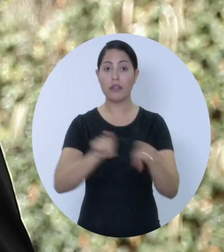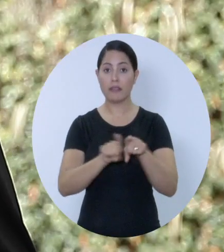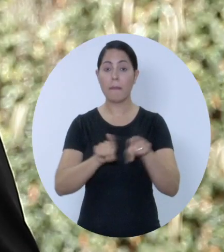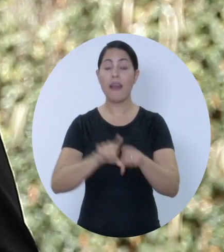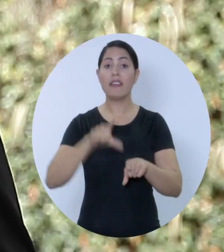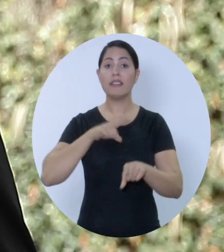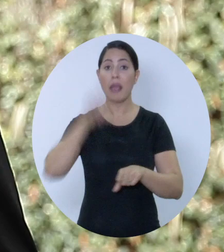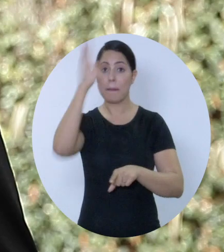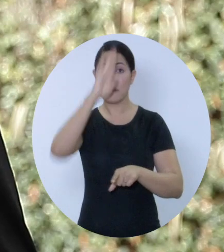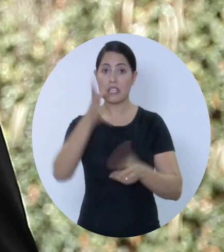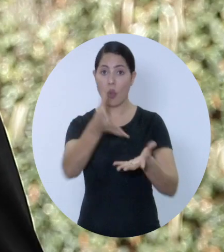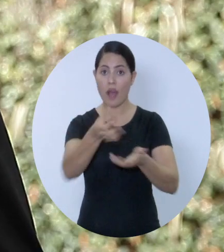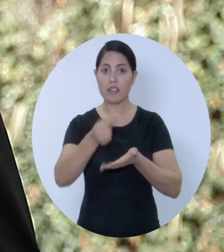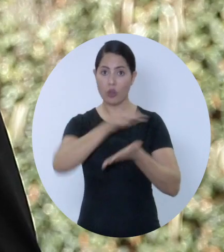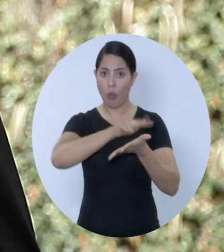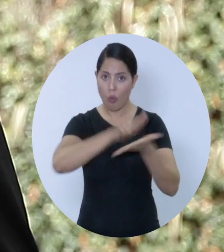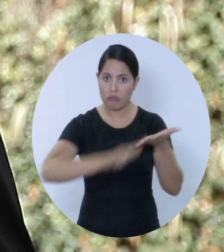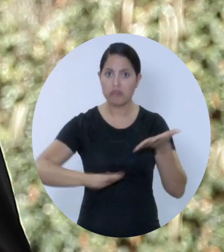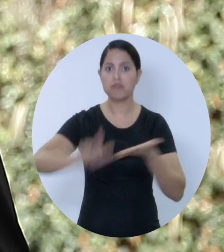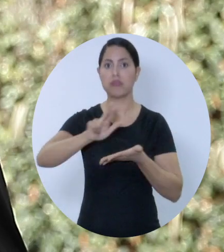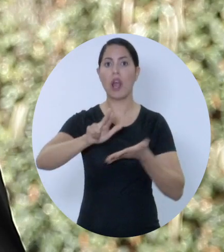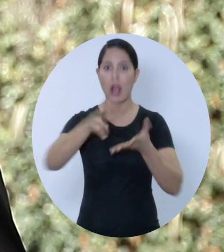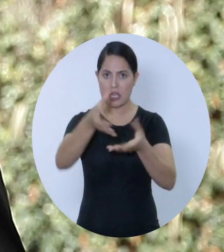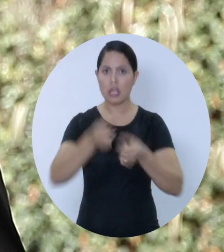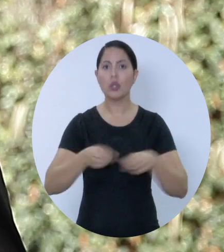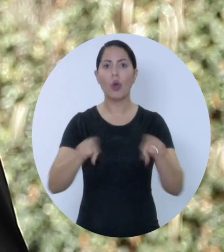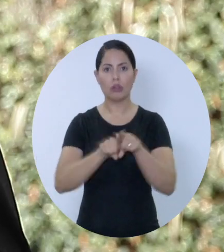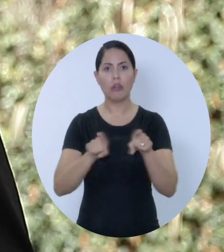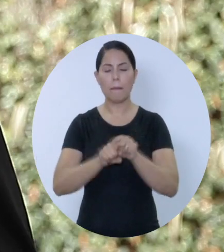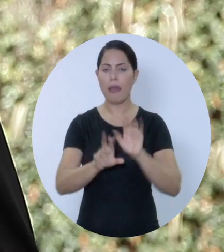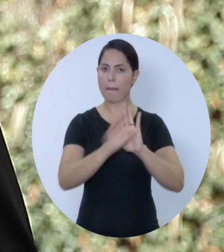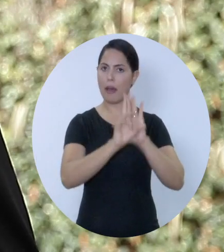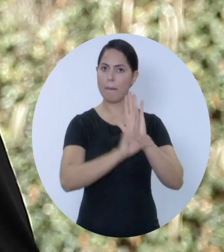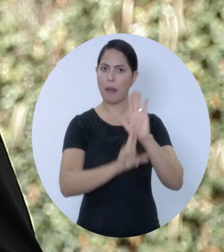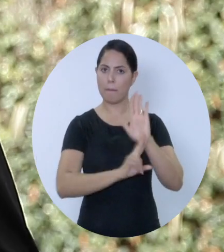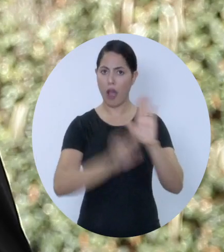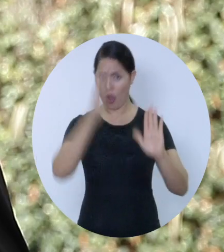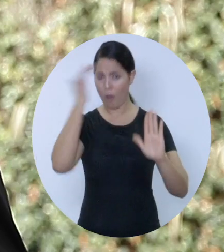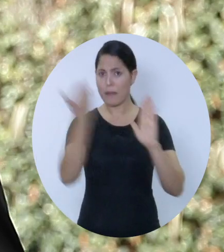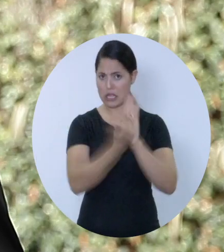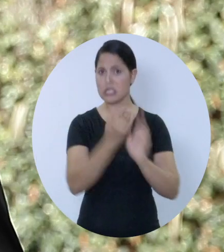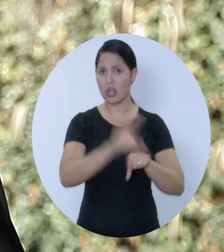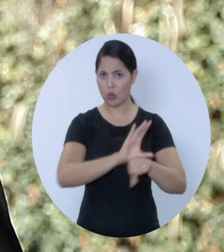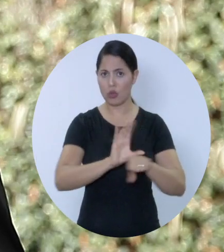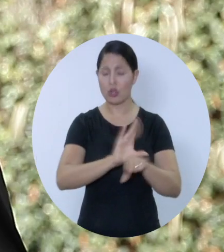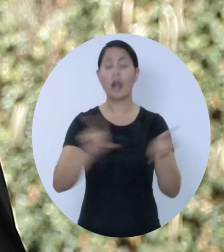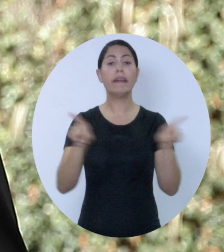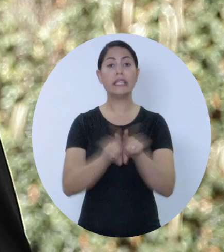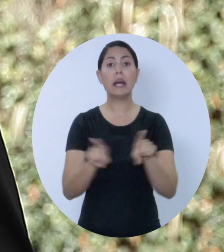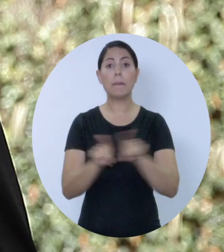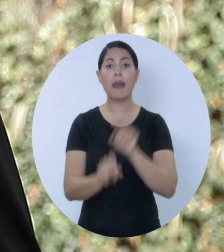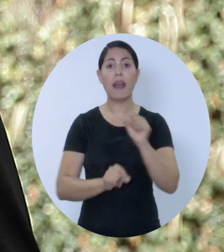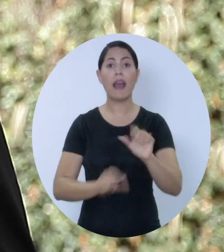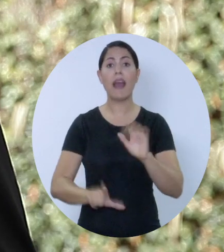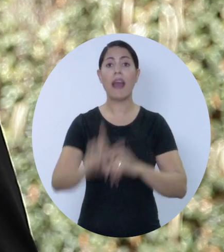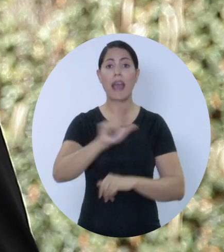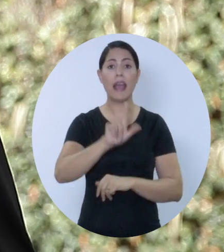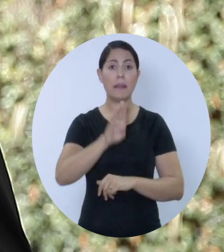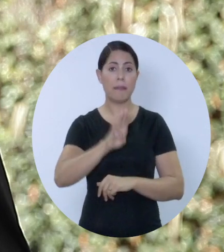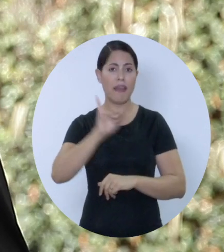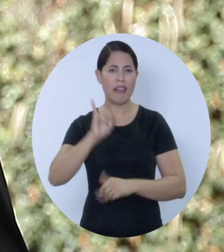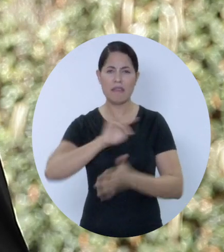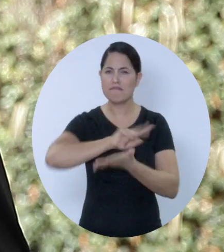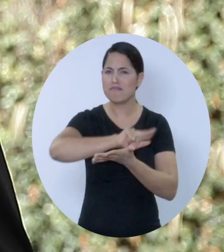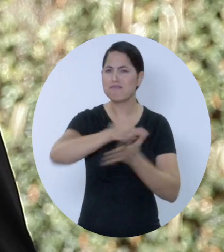o Brasil que aderiu à Convenção da ONU sobre os direitos das pessoas com deficiência, inclusive com status de norma constitucional, nós temos a